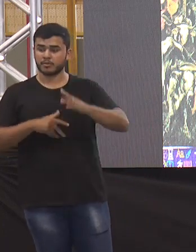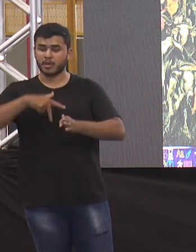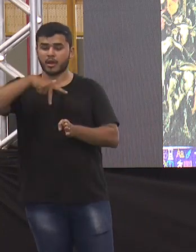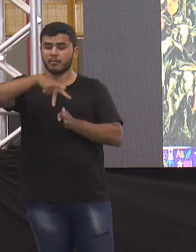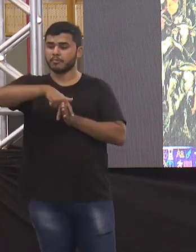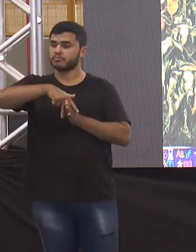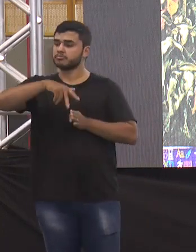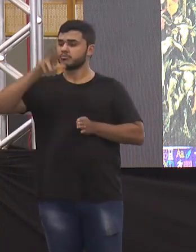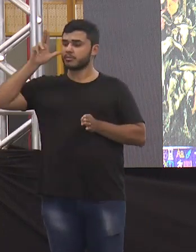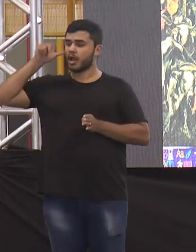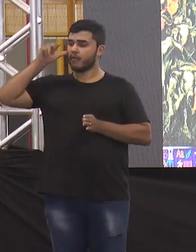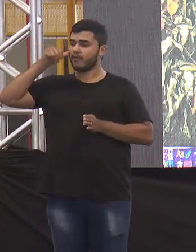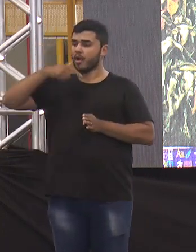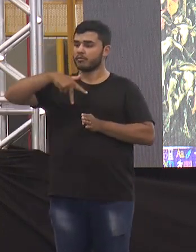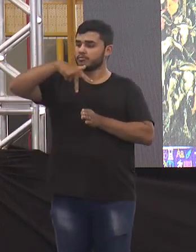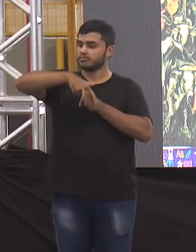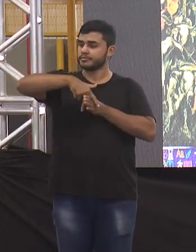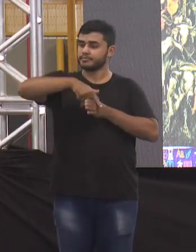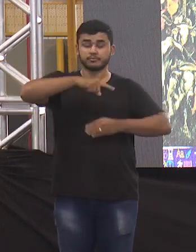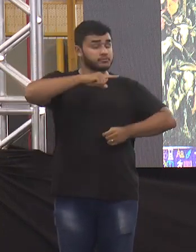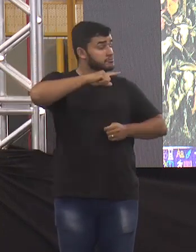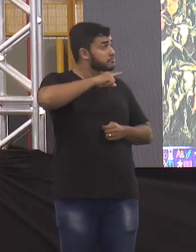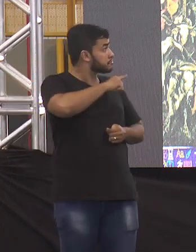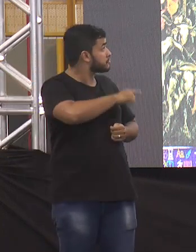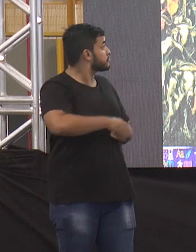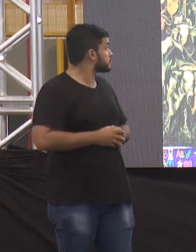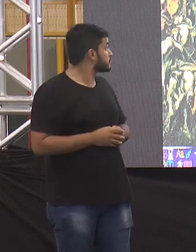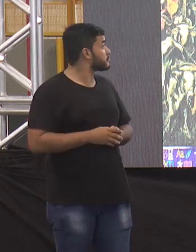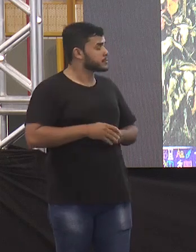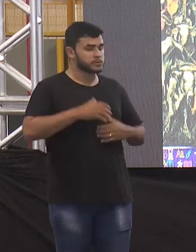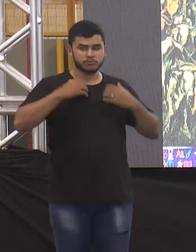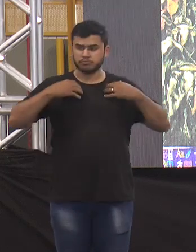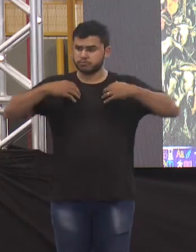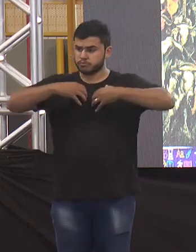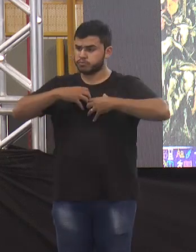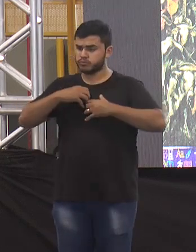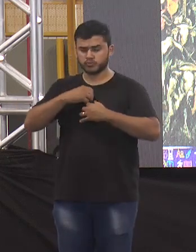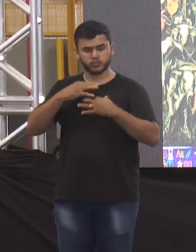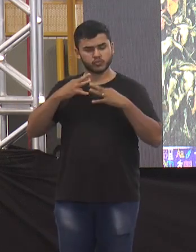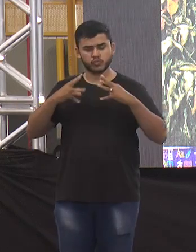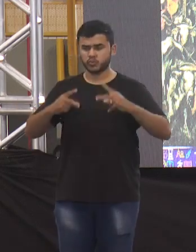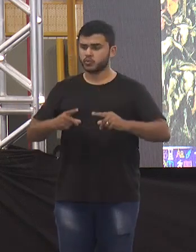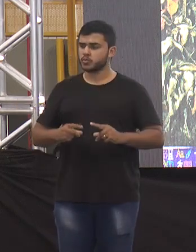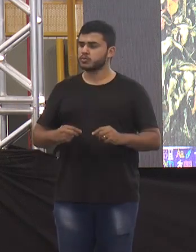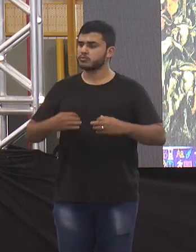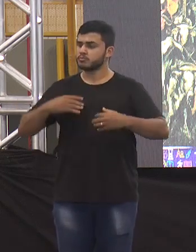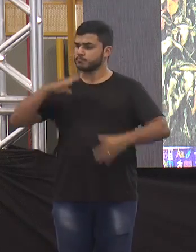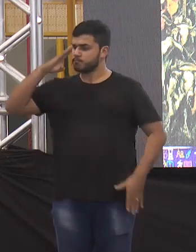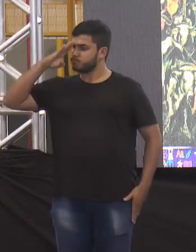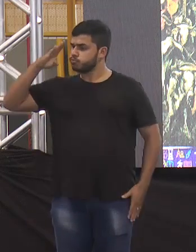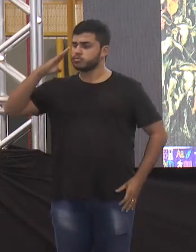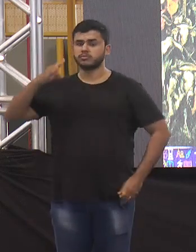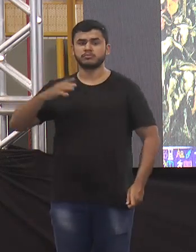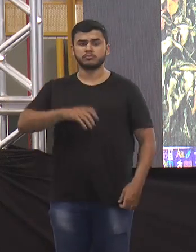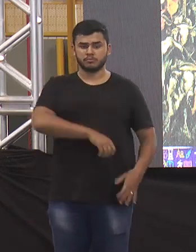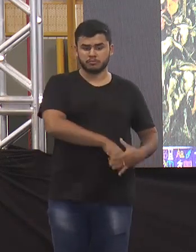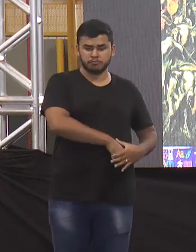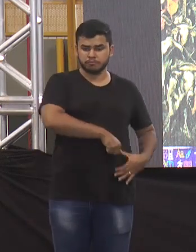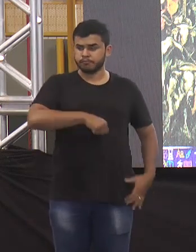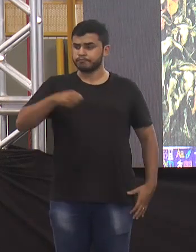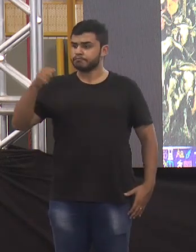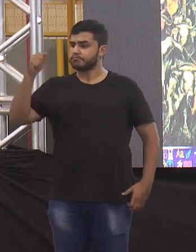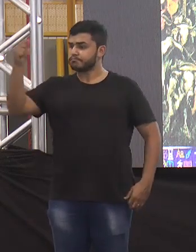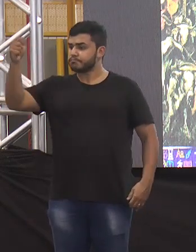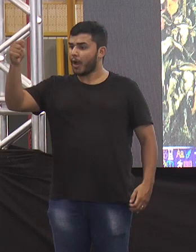seu cavalo de batalha, todo adornado com a sua farda militar, erguendo a